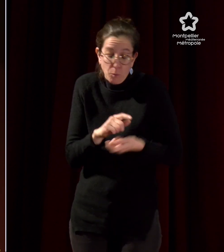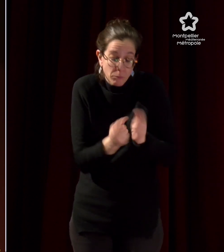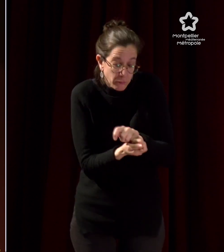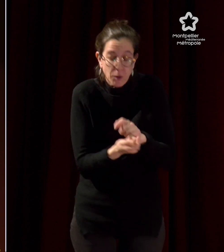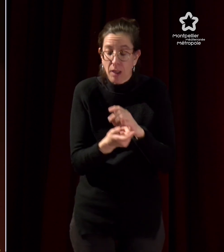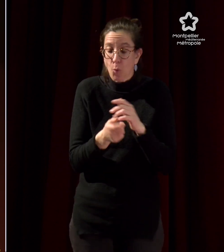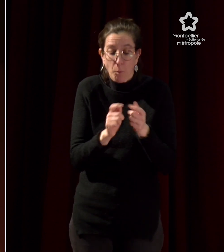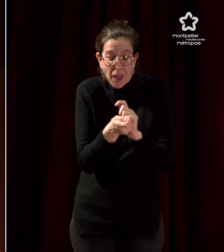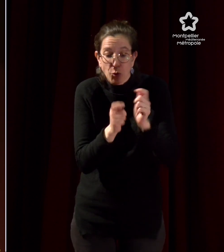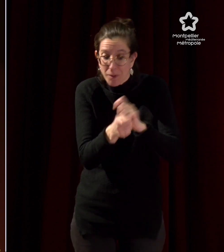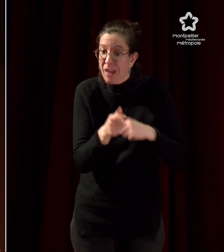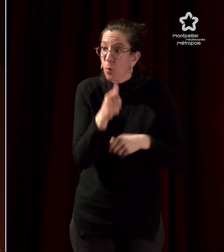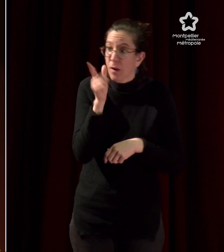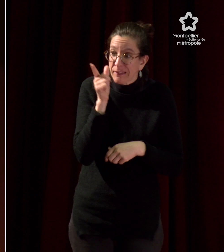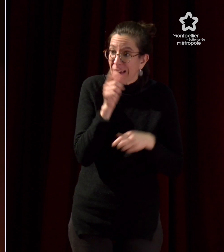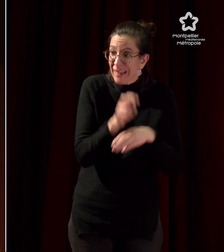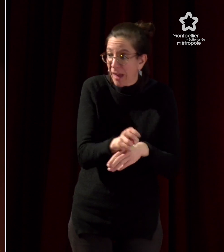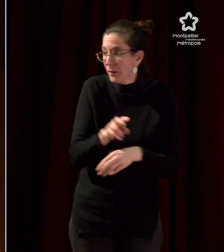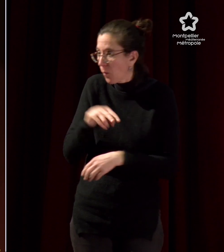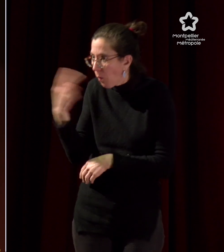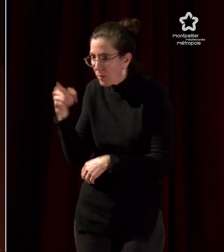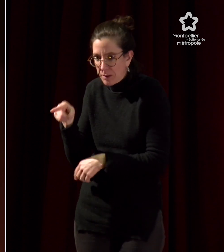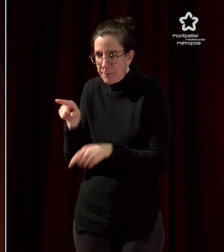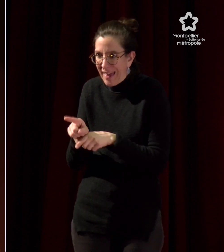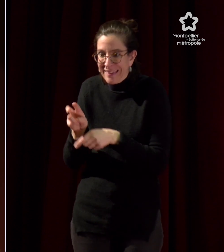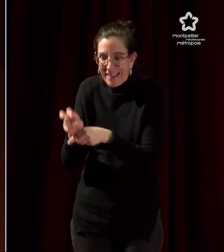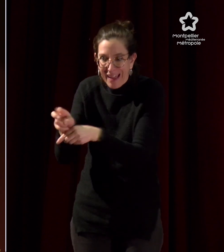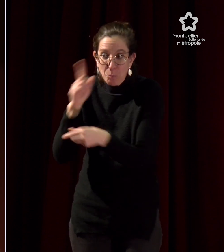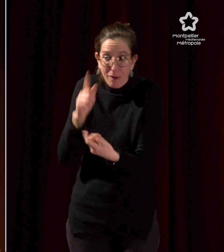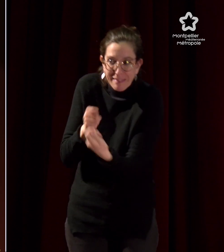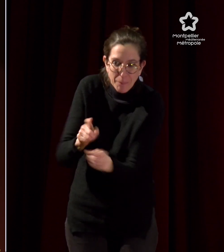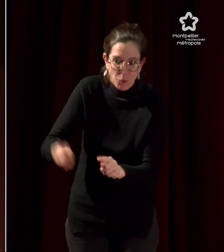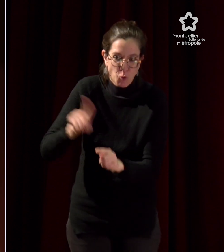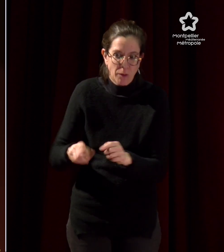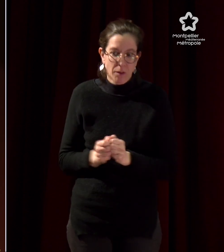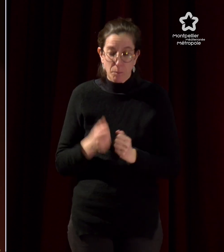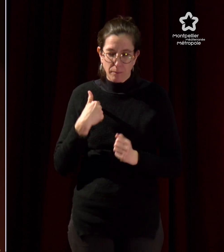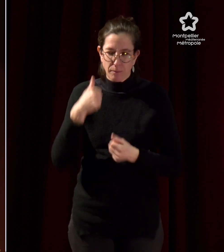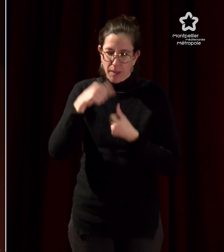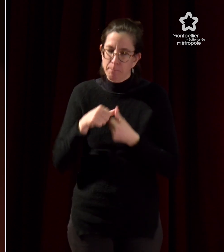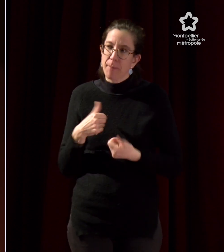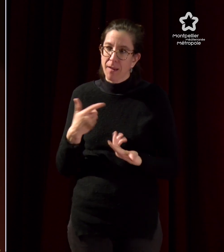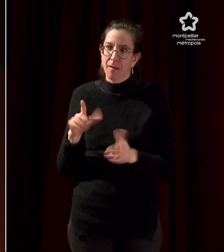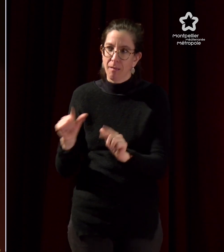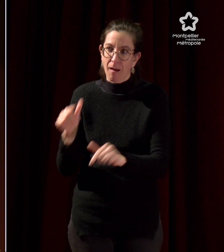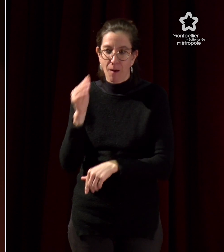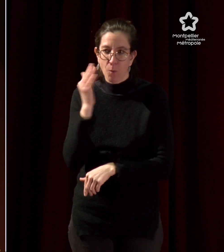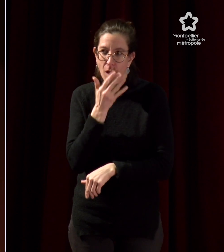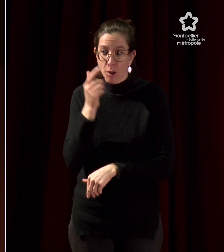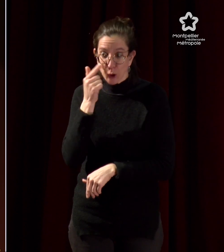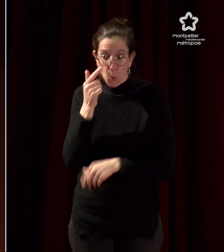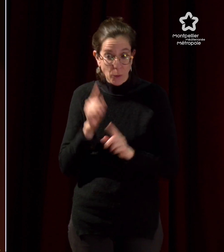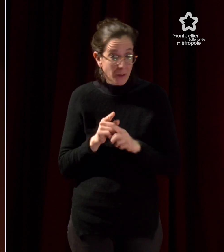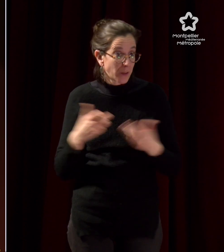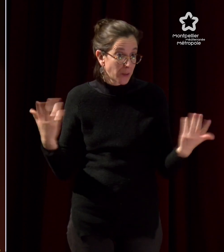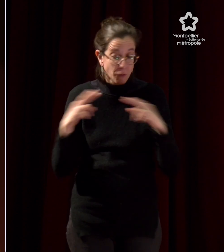même manière, là, vous avez ça pour la couleur des yeux. Moi, je me souvenais des yeux. De la même manière, pour la couleur de peau,